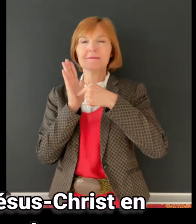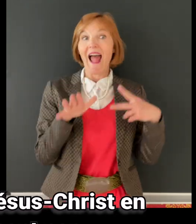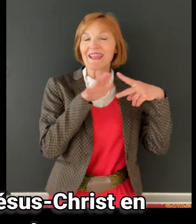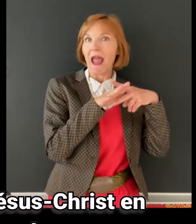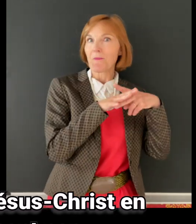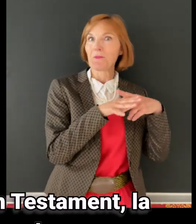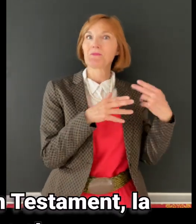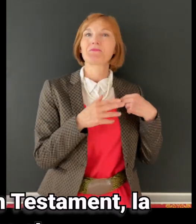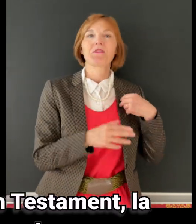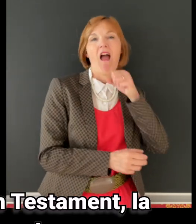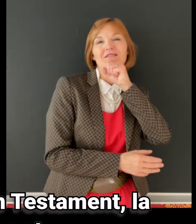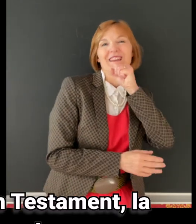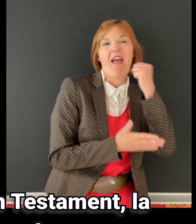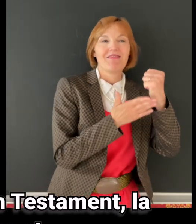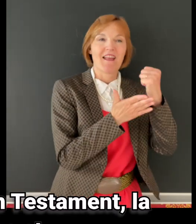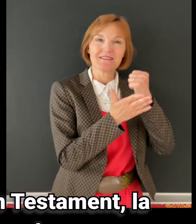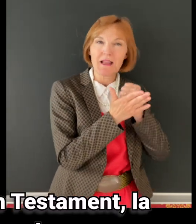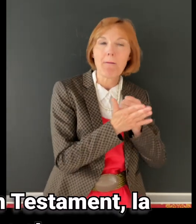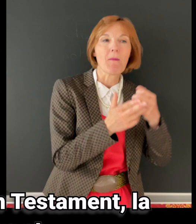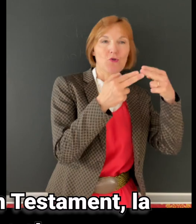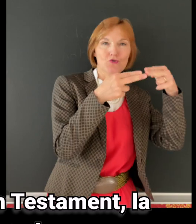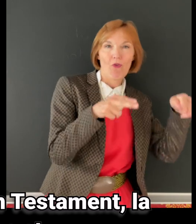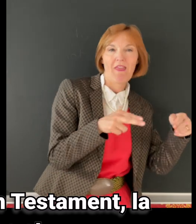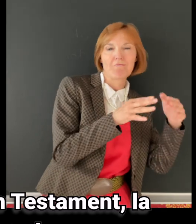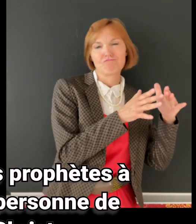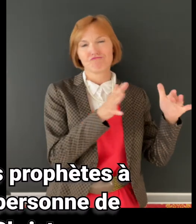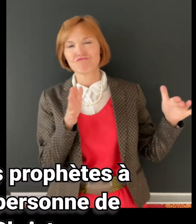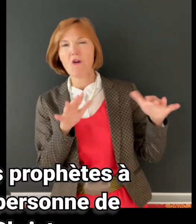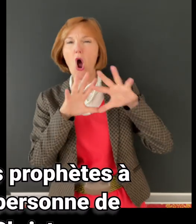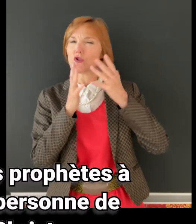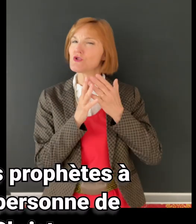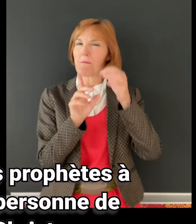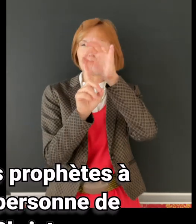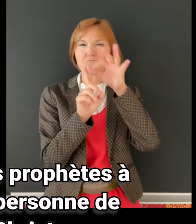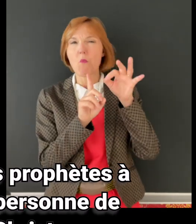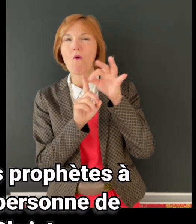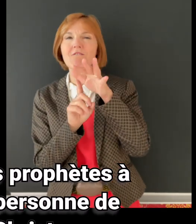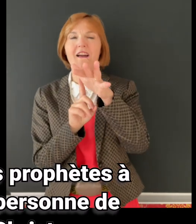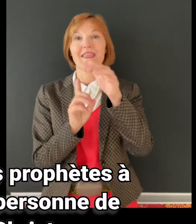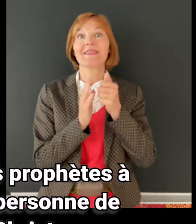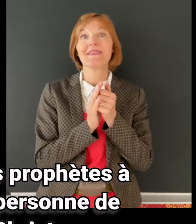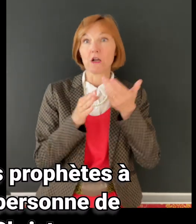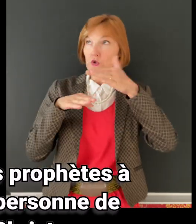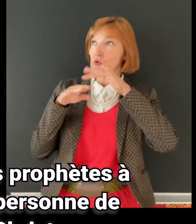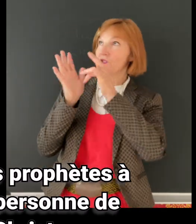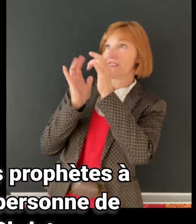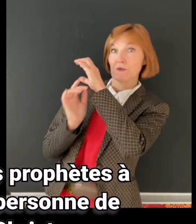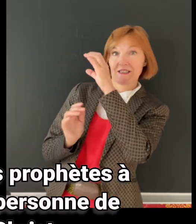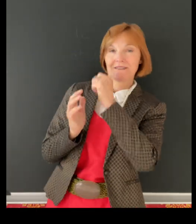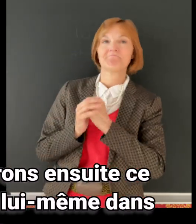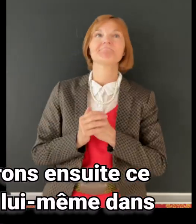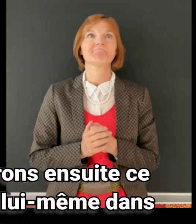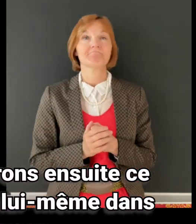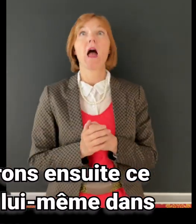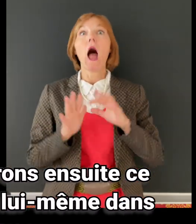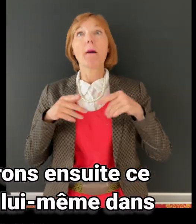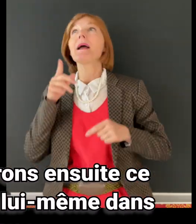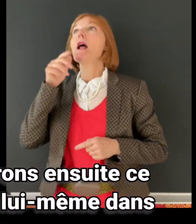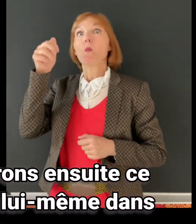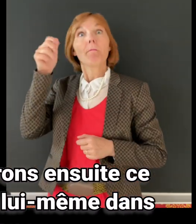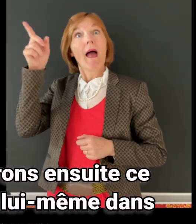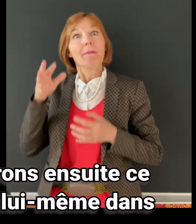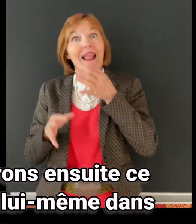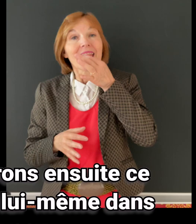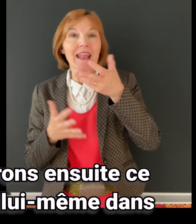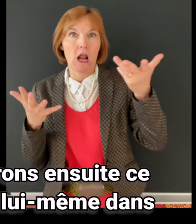commençant par le début, l'Ancien Testament, la Genèse et l'ensemble des prophètes à propos de la personne de Jésus-Christ. Et nous regarderons